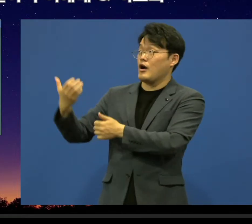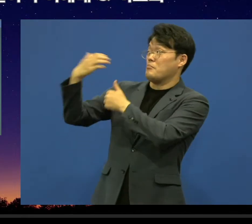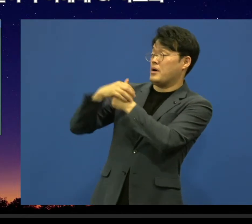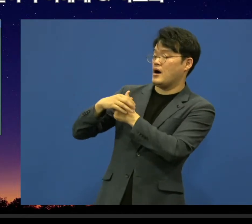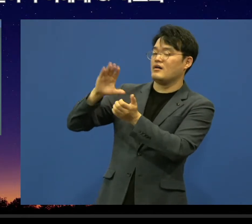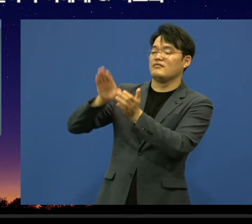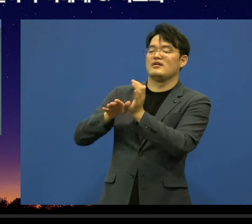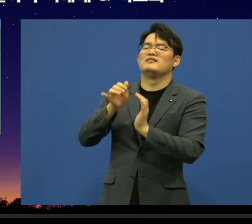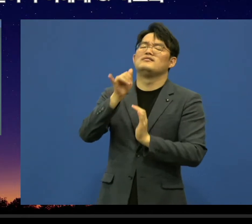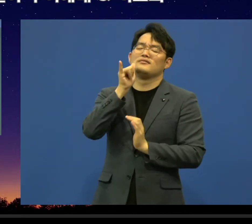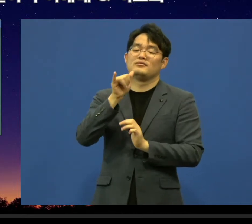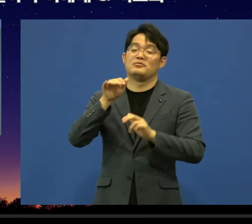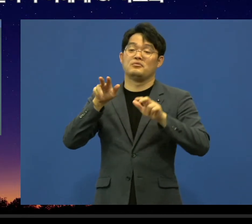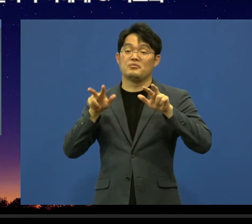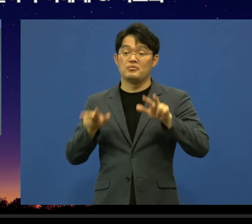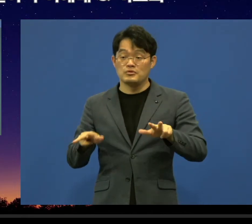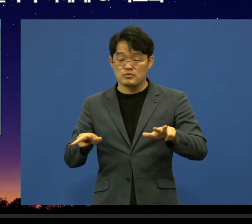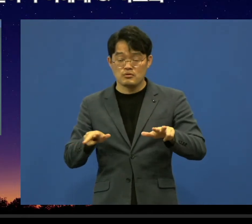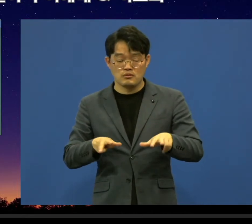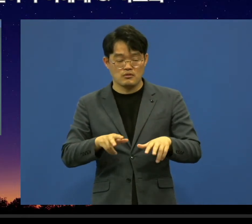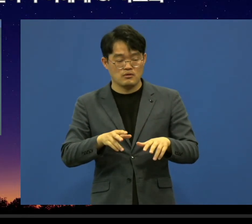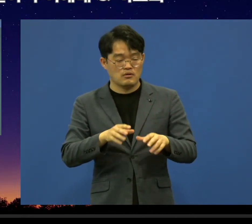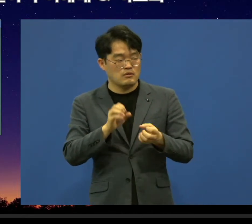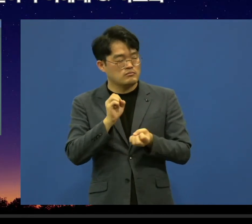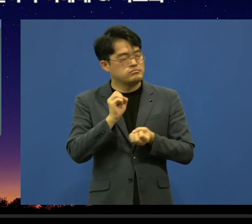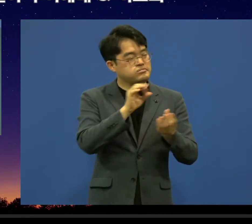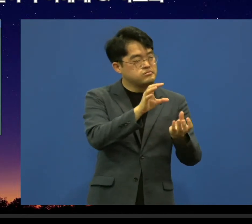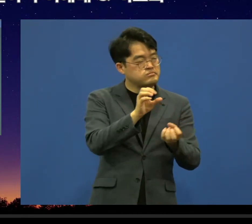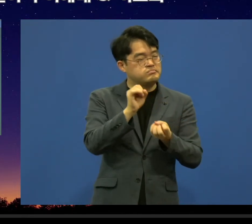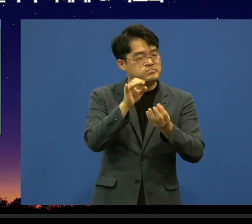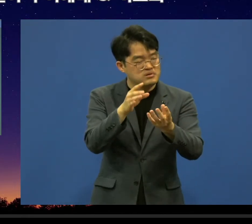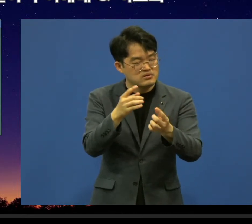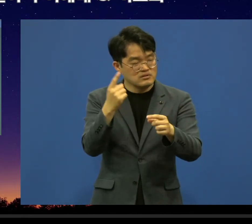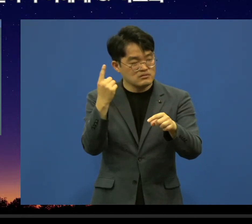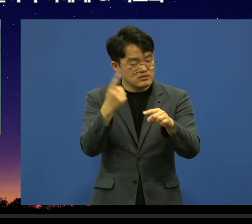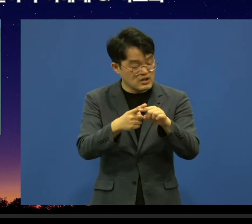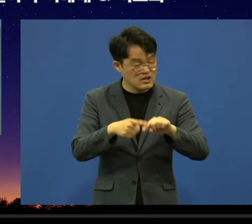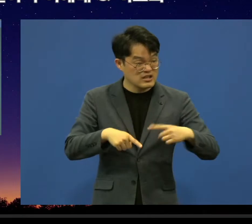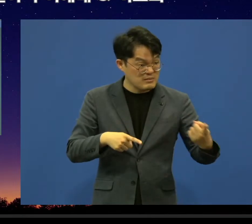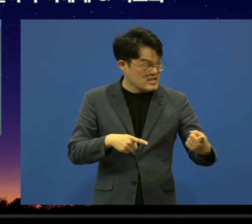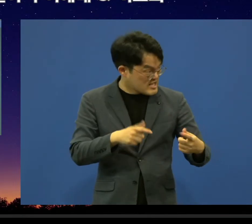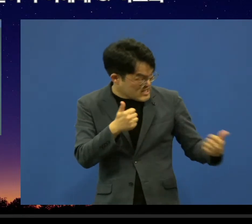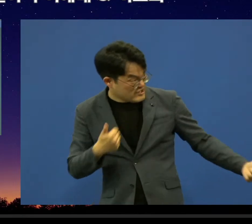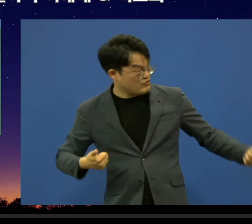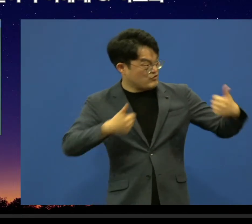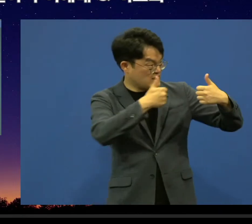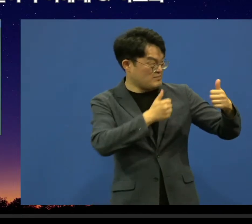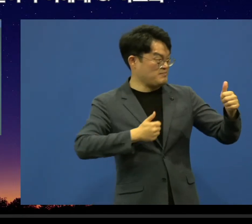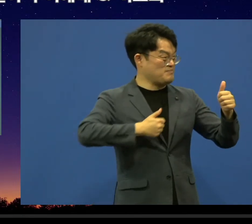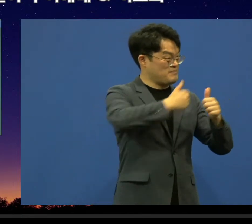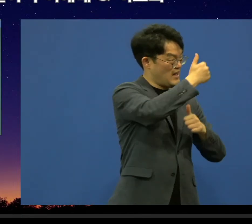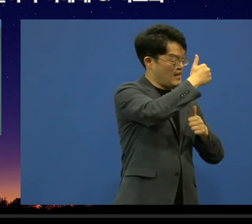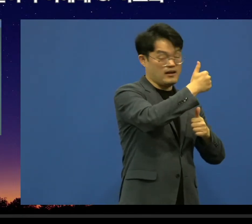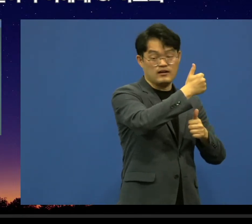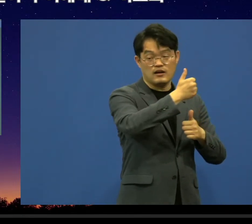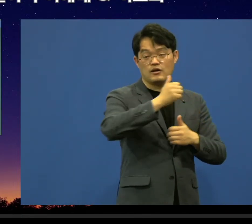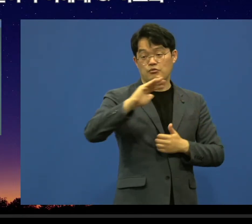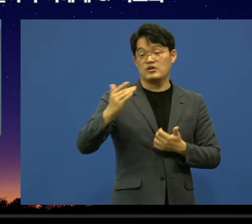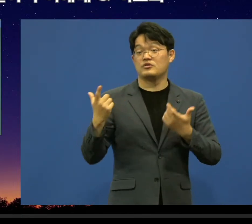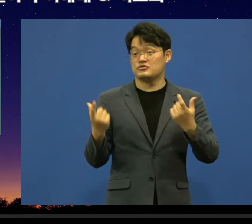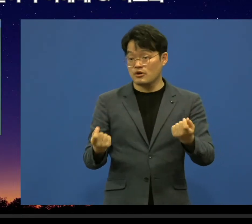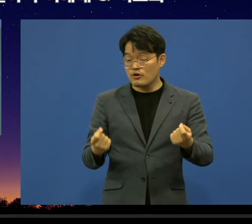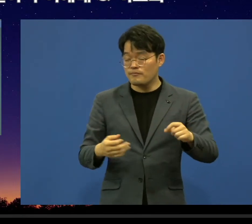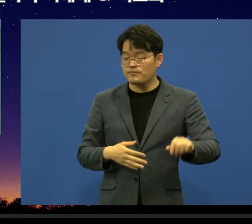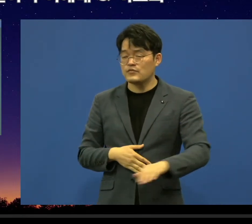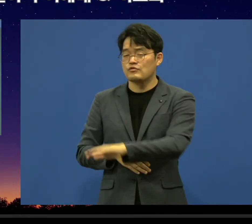하나님의 놀라운 이 다음 챕터를 여는 순간에 이 다윗이 들어간 것처럼 말입니다. 그러므로 여러분, 신자는 머물러